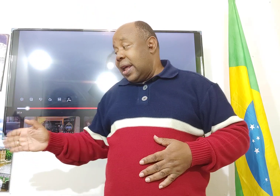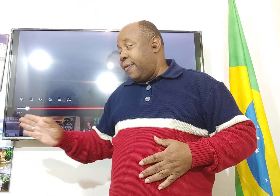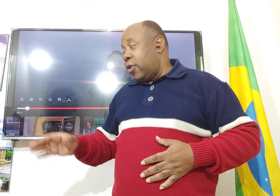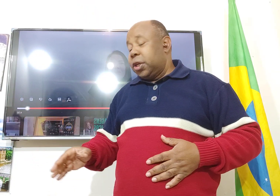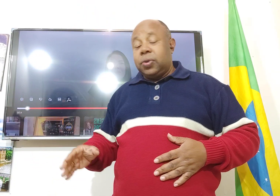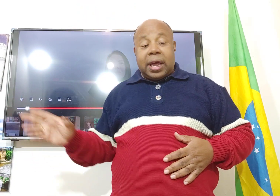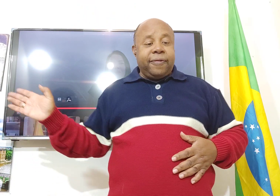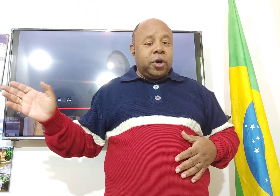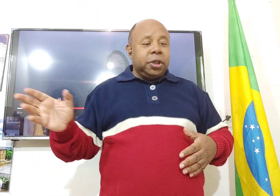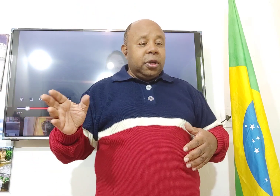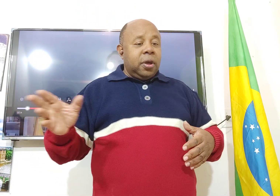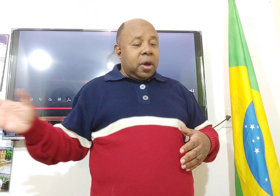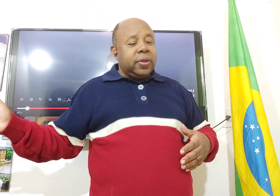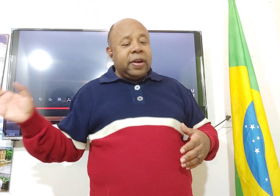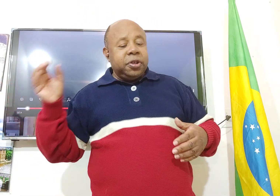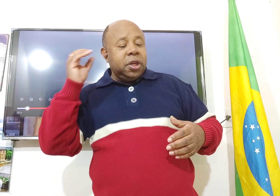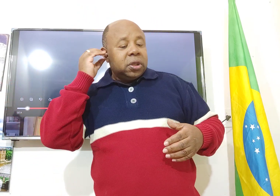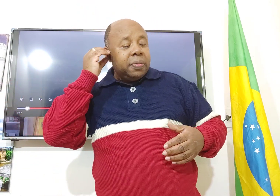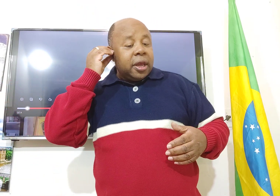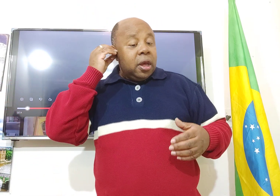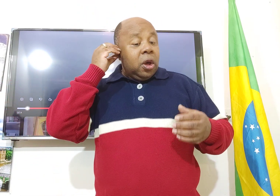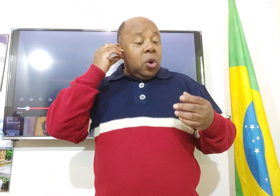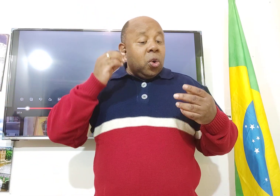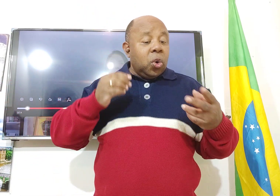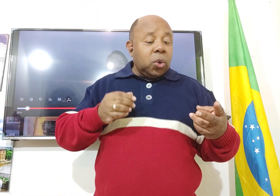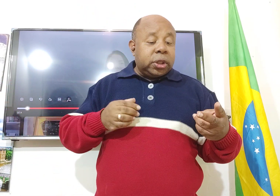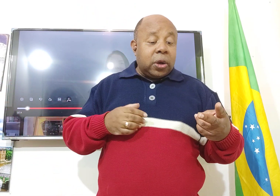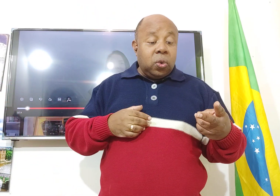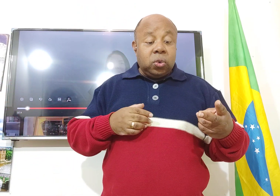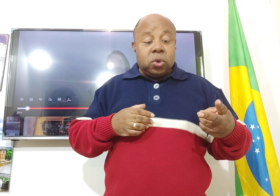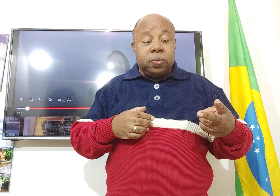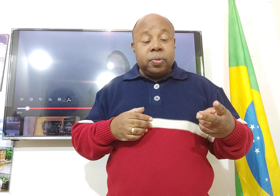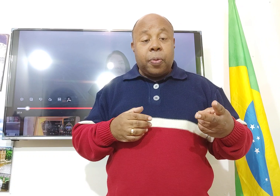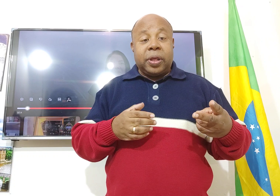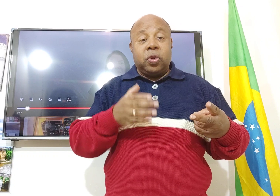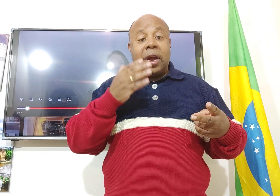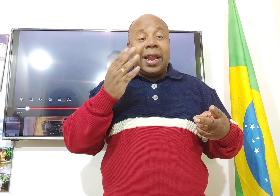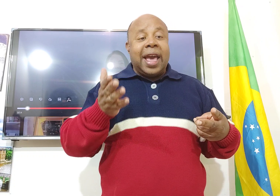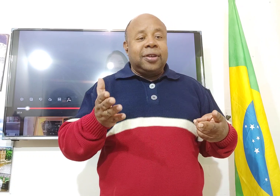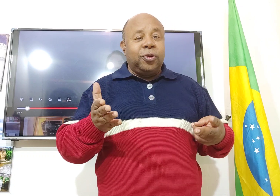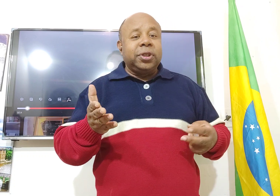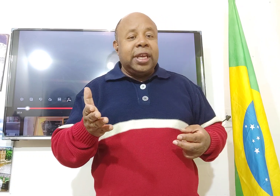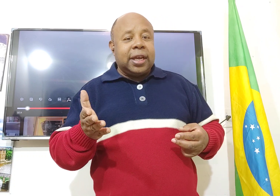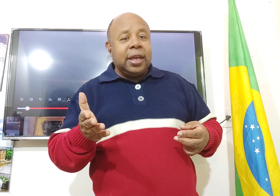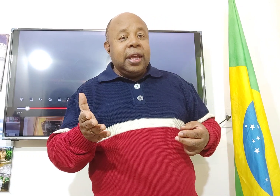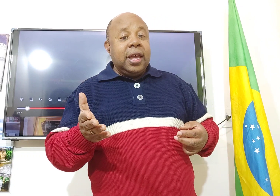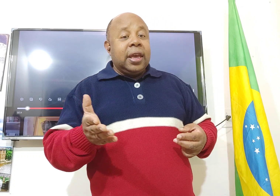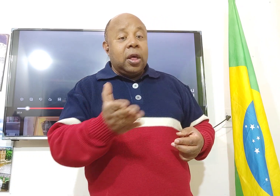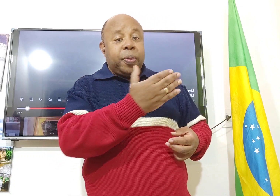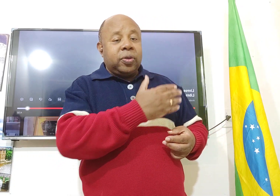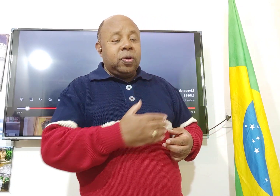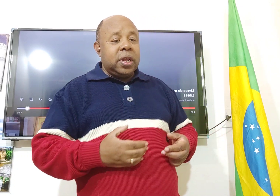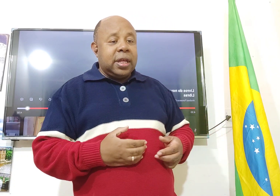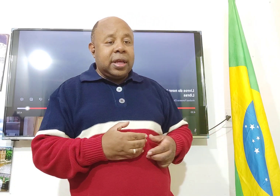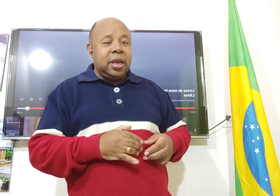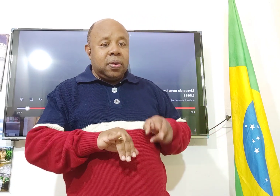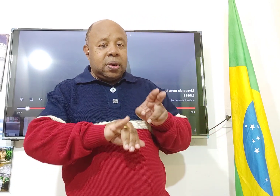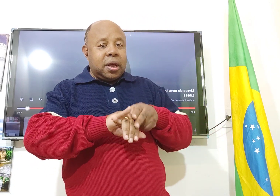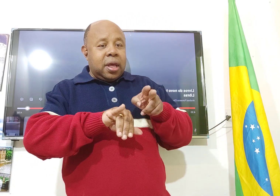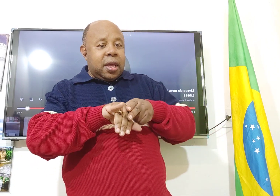cara é forte, o cara é forte. É um servo de Deus também. O segundo é o pastor Alex Fonseca, que é o pastor da Nazareno, né?